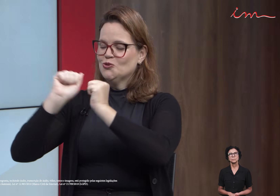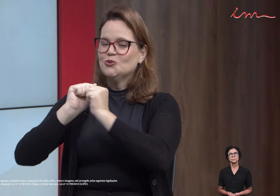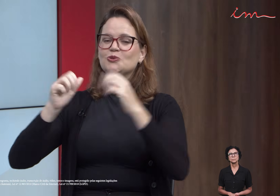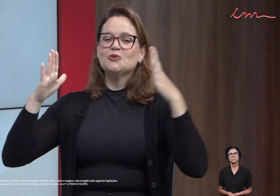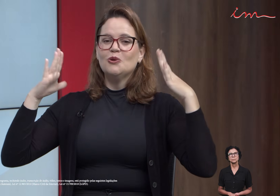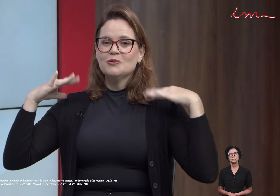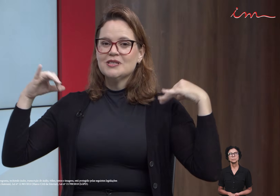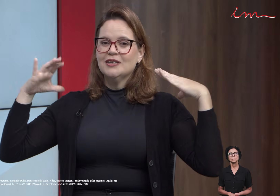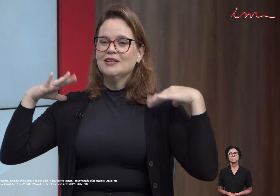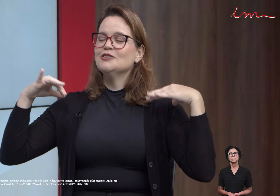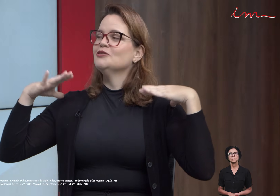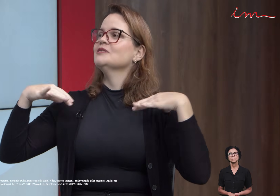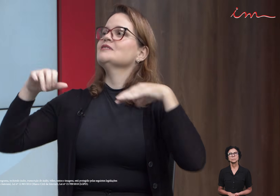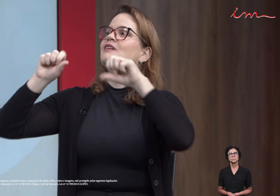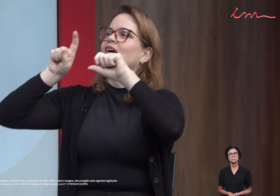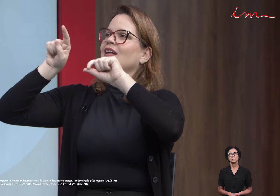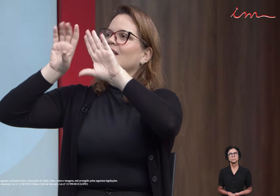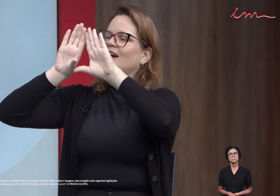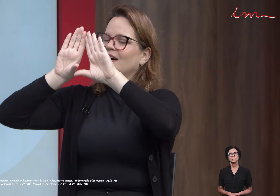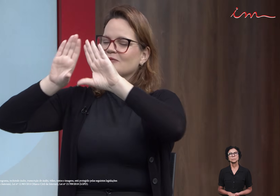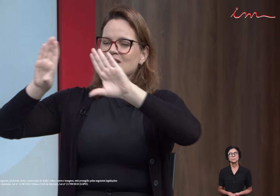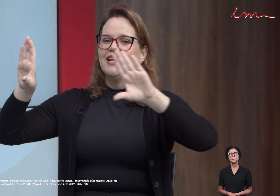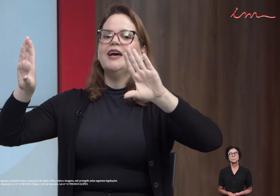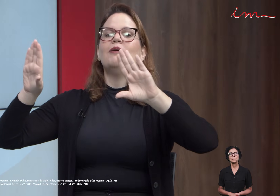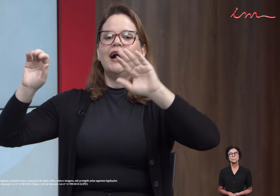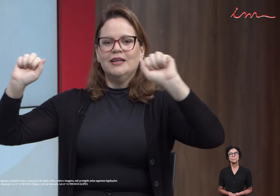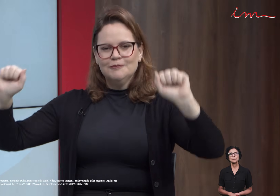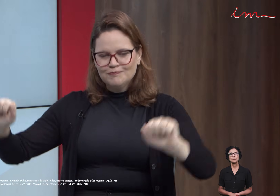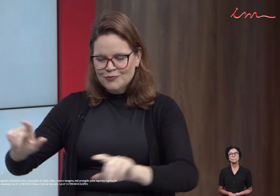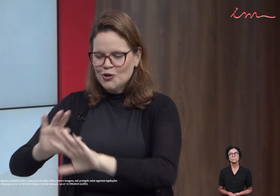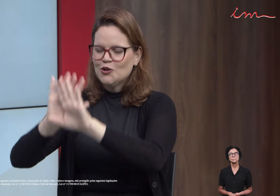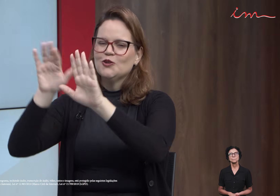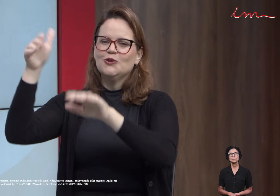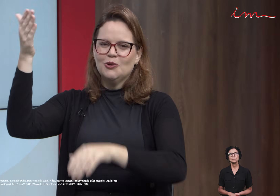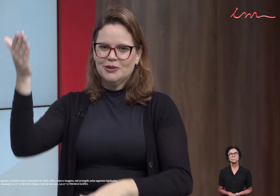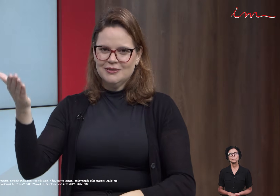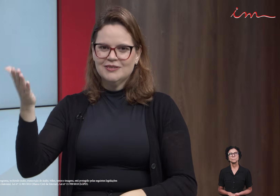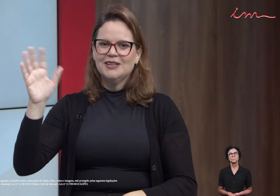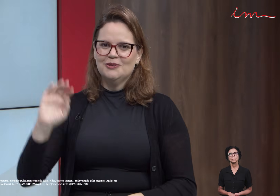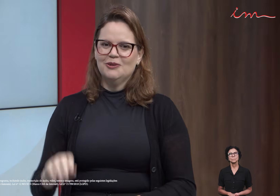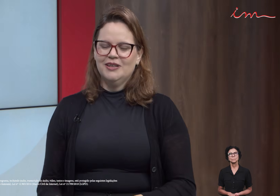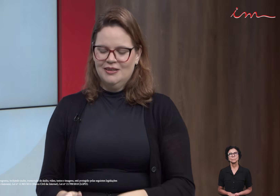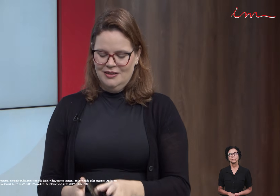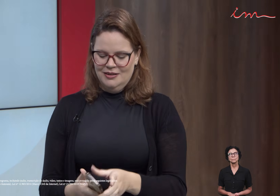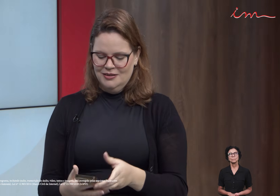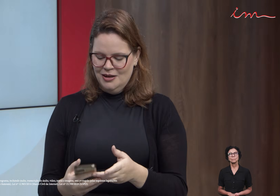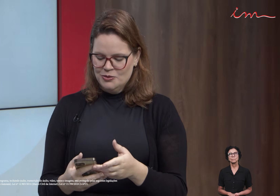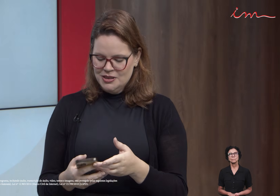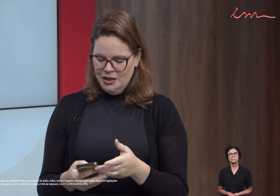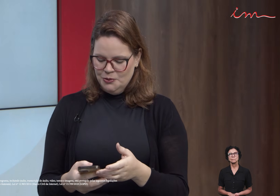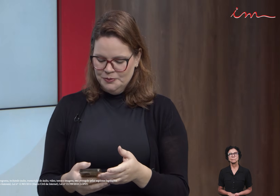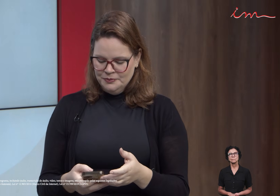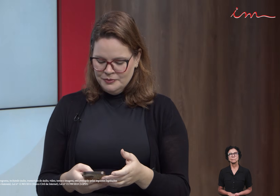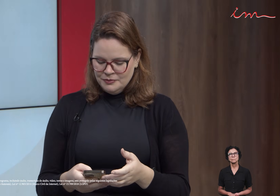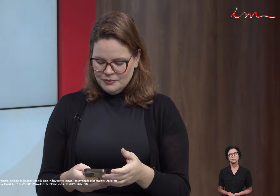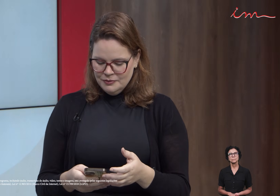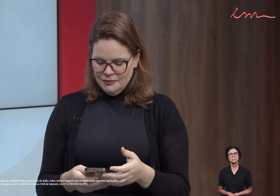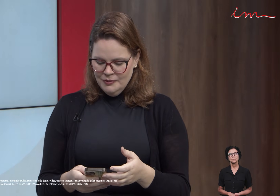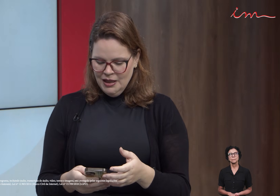exatamente, junto com os anjos, lá no céu, aí glória, daí glória ao